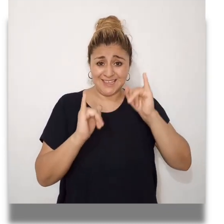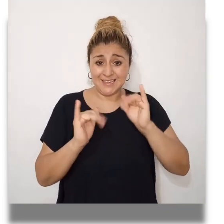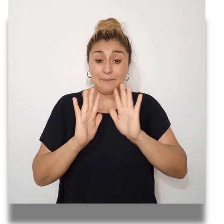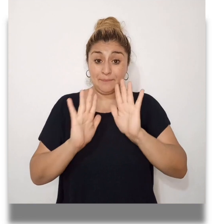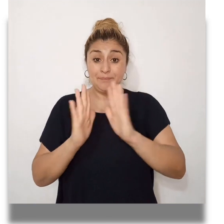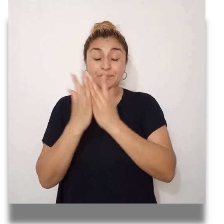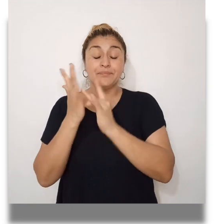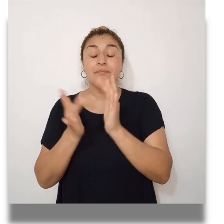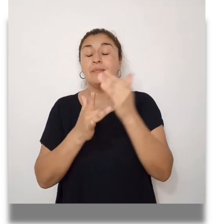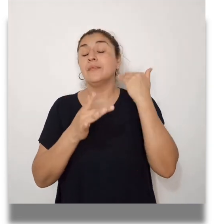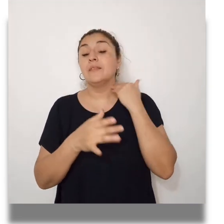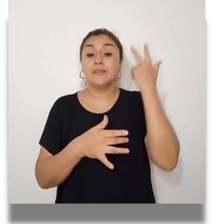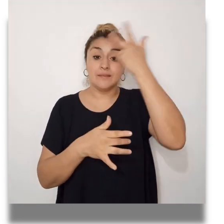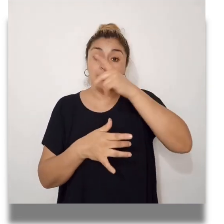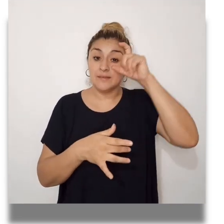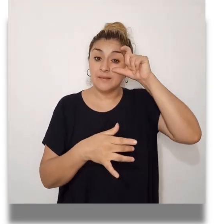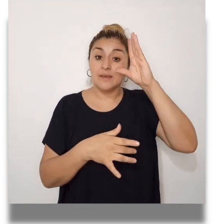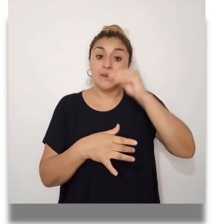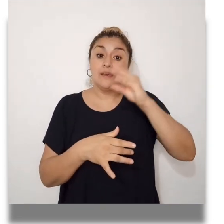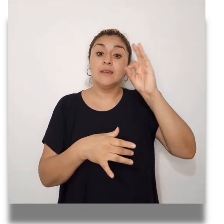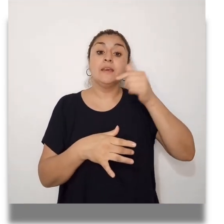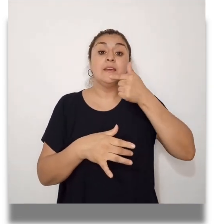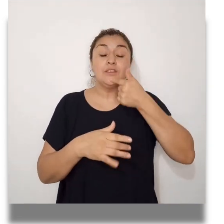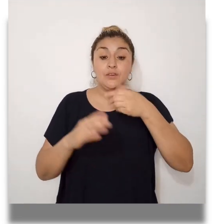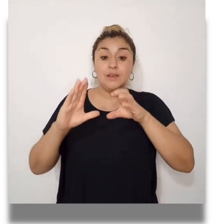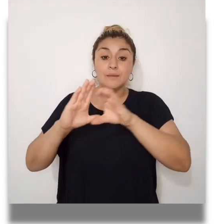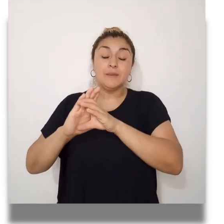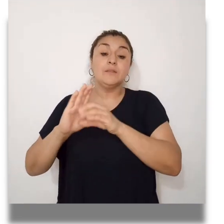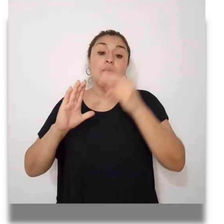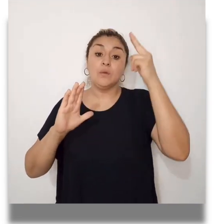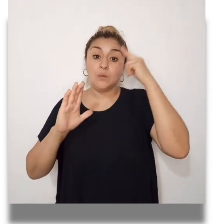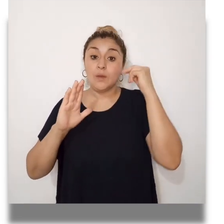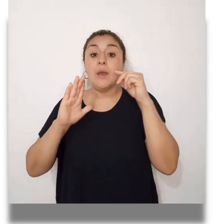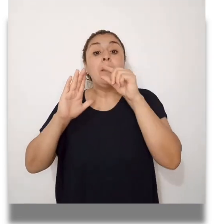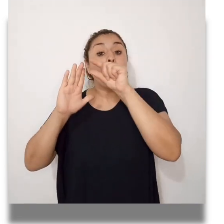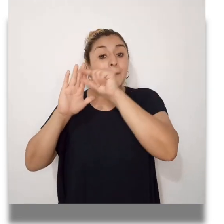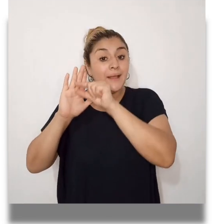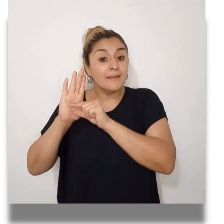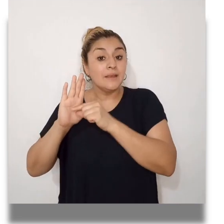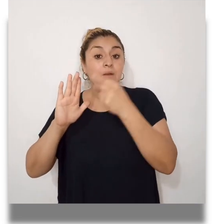9 versículo 31.